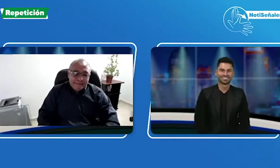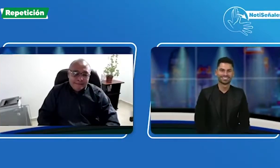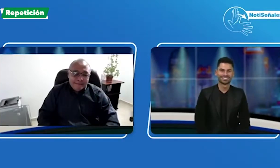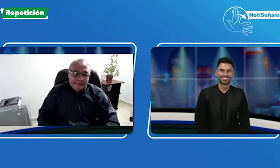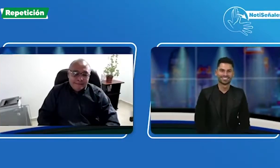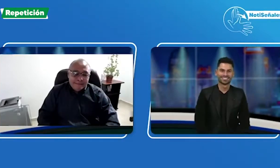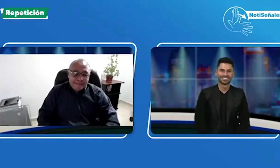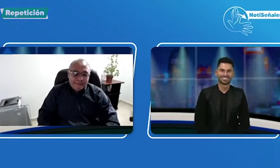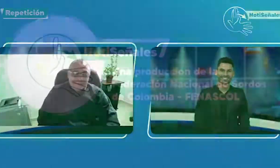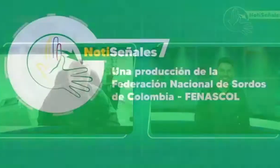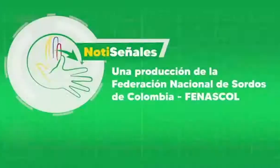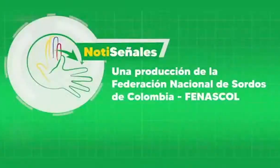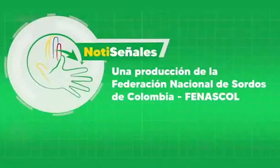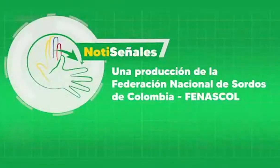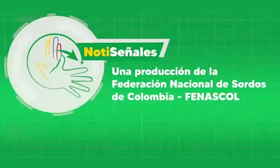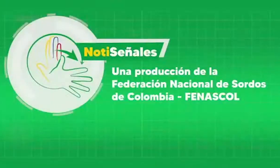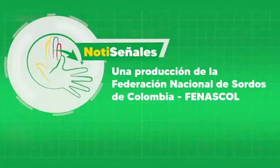Feliz Tarde